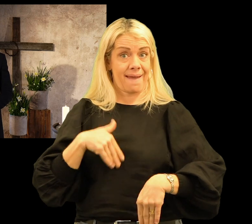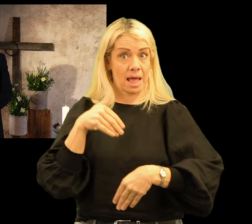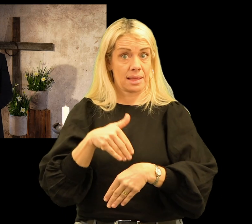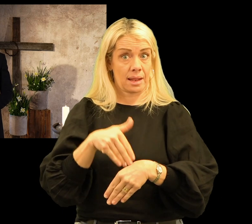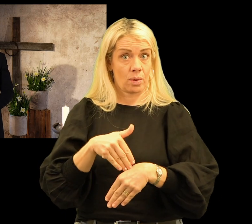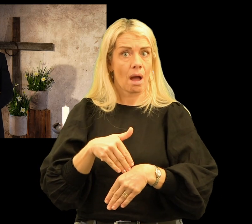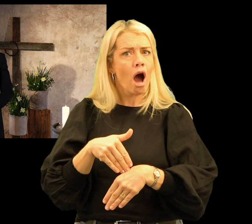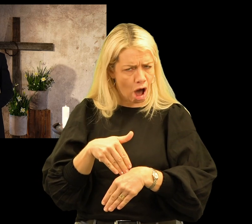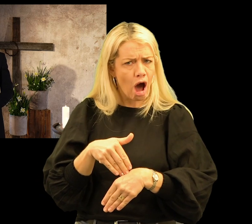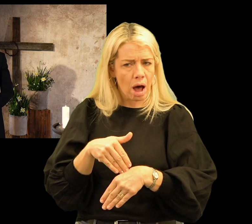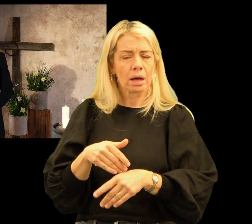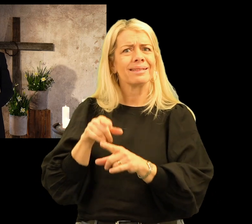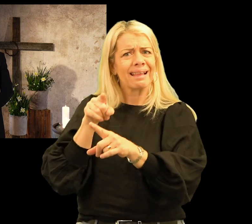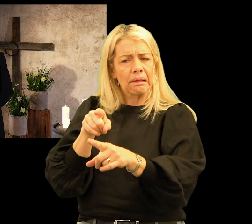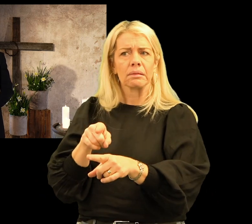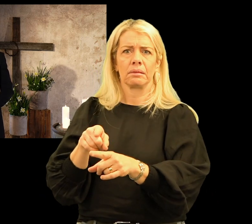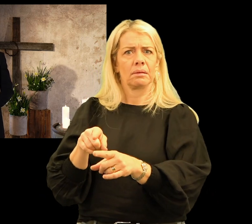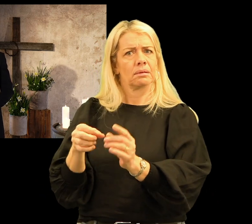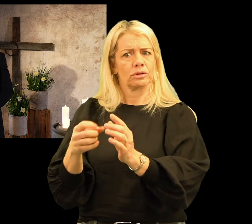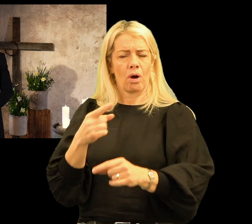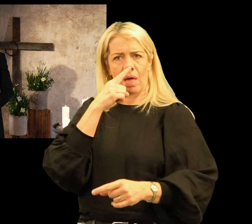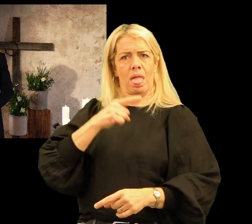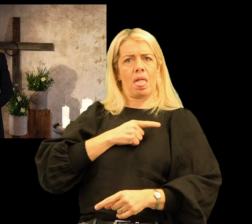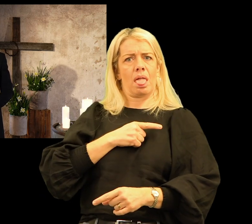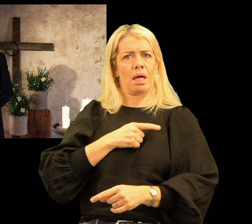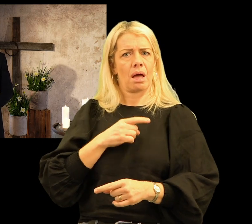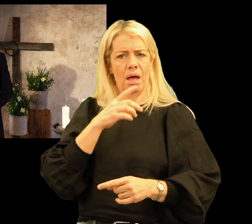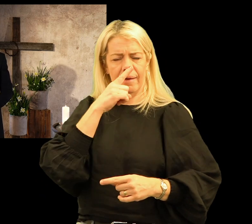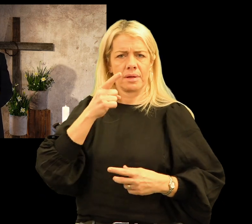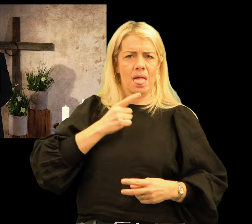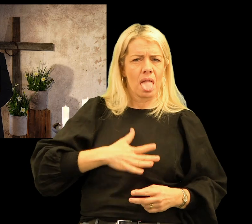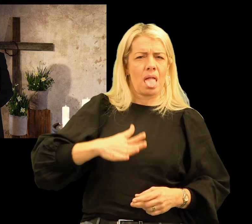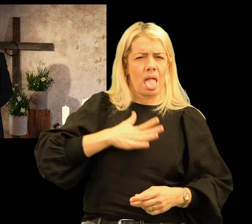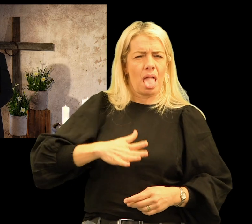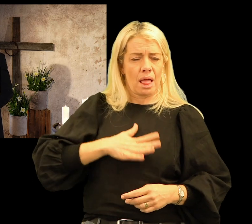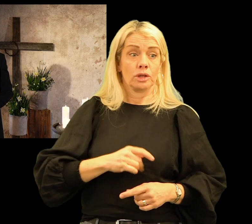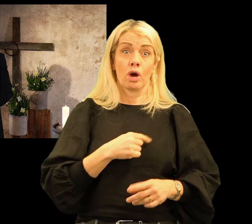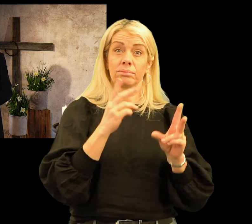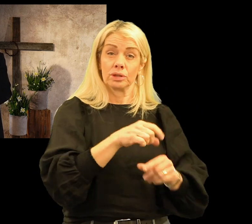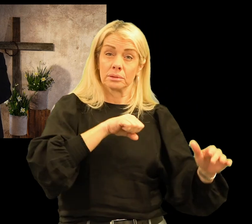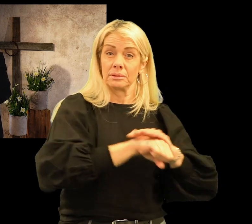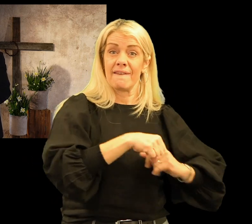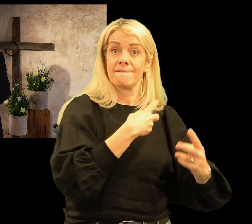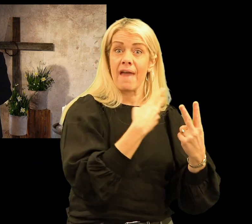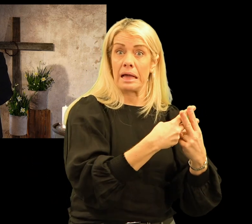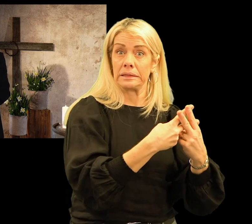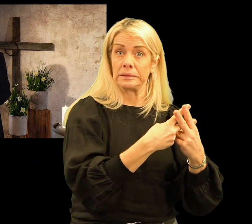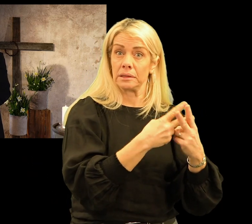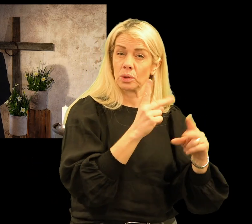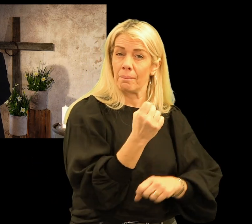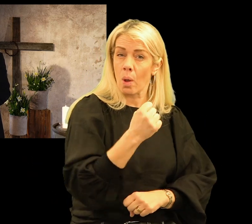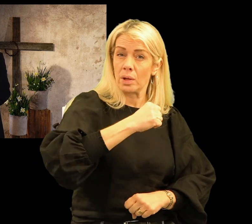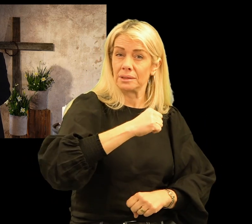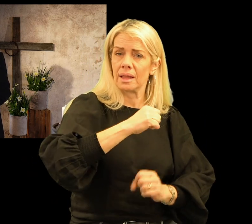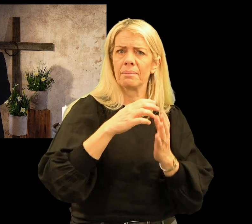för vars skull jag far illa och till och med har satts i fängelse som en förbrytare. Men Guds